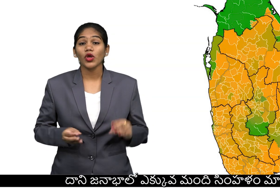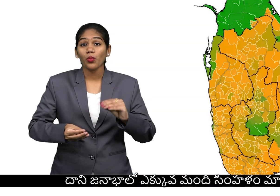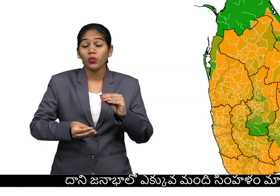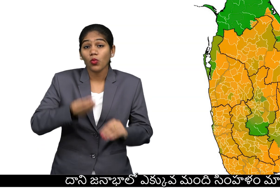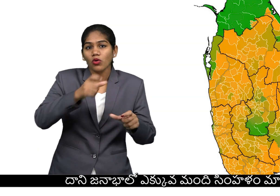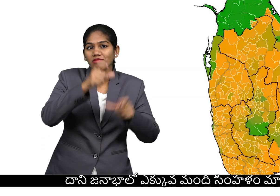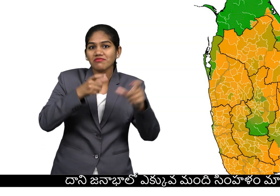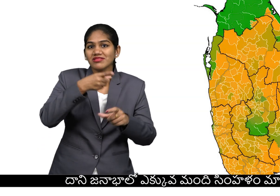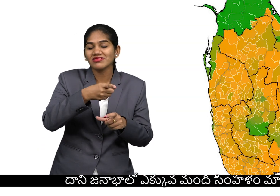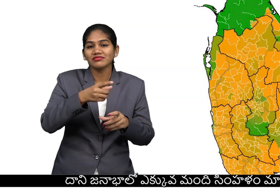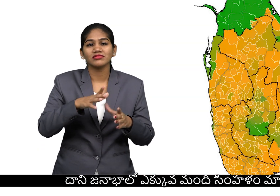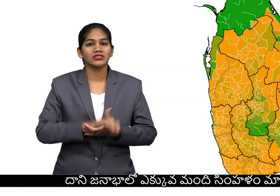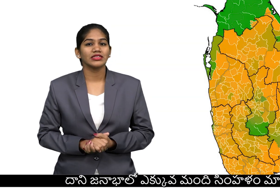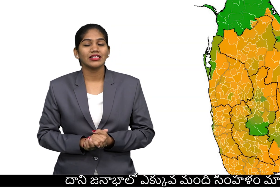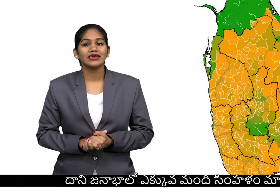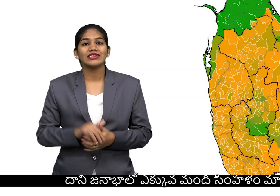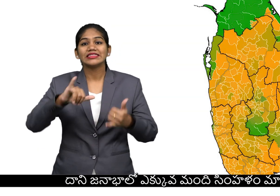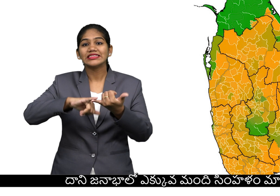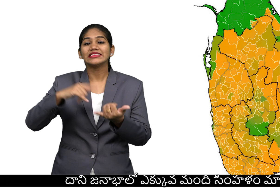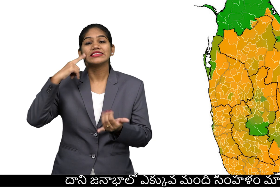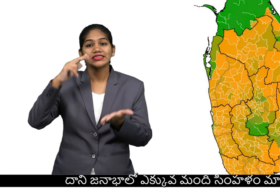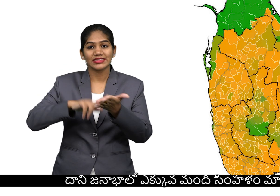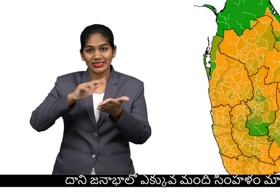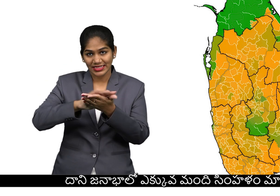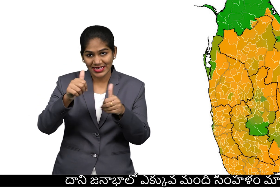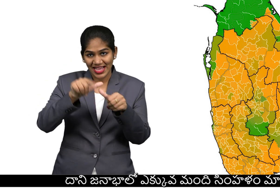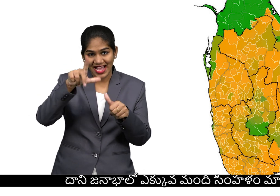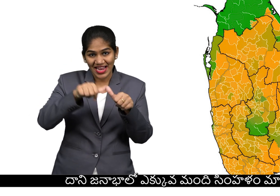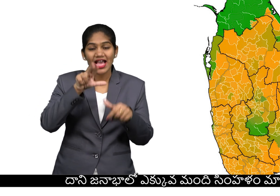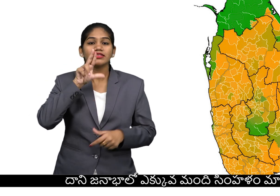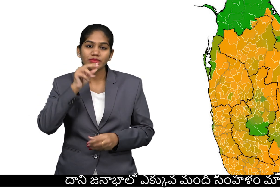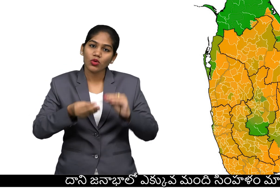దాని జనాభాలో ఎక్కువ మంది సింహళం మాట్లాడేవారు